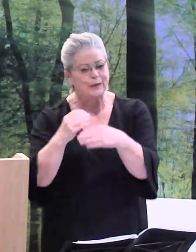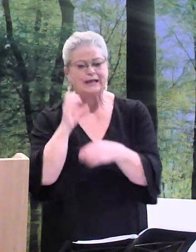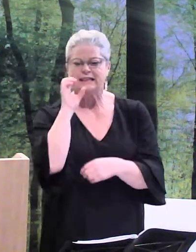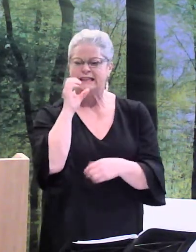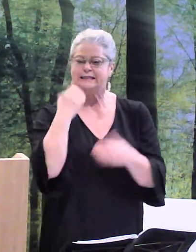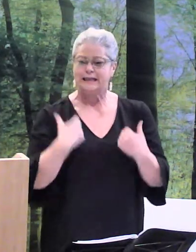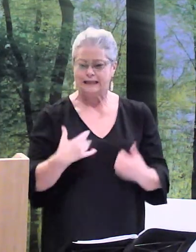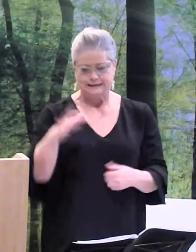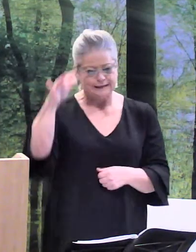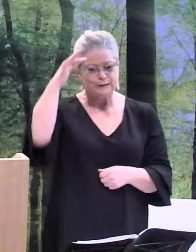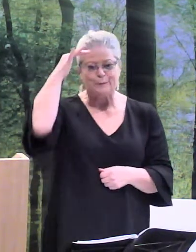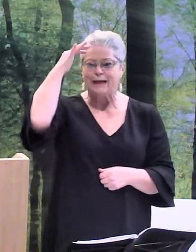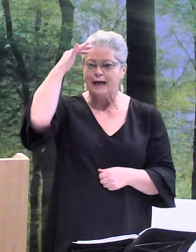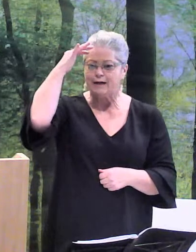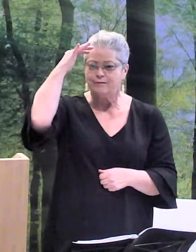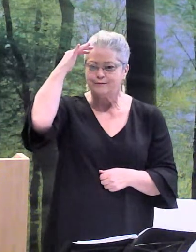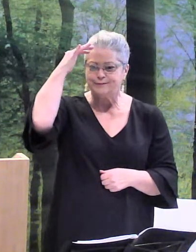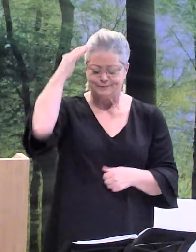christelijk zijn geïnspireerd.